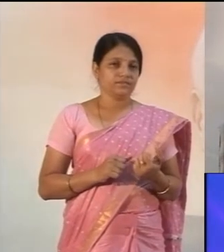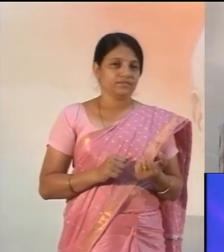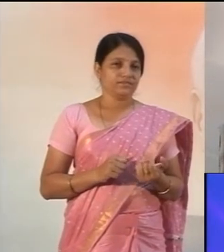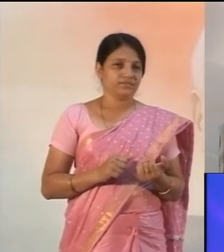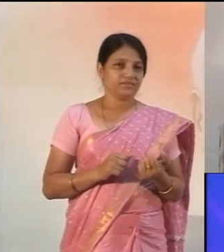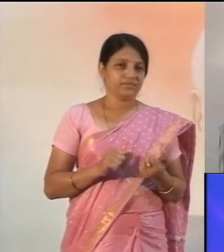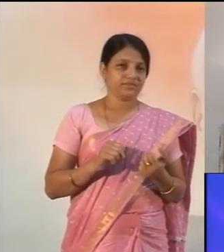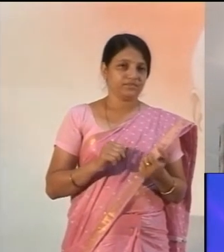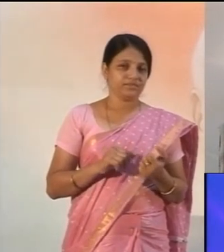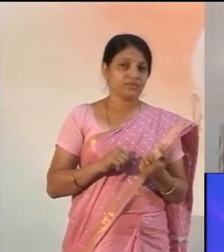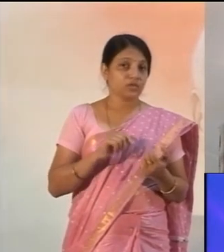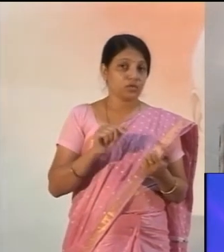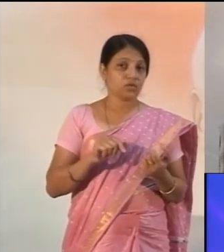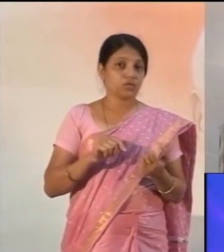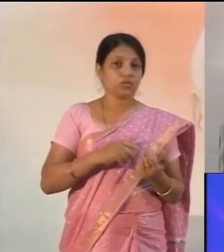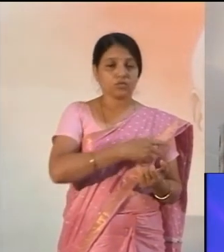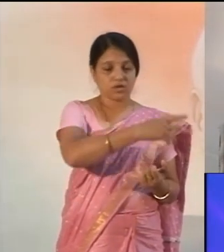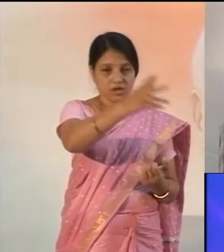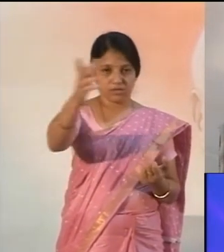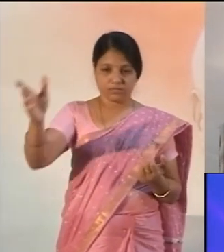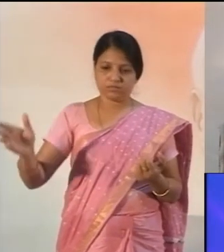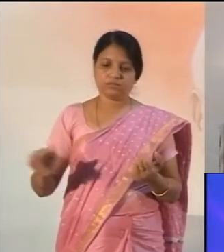तो आप सब बच्चे भी